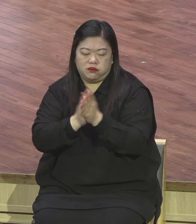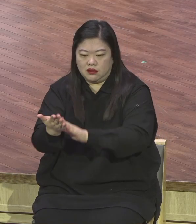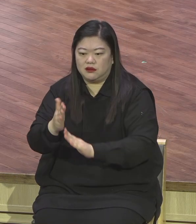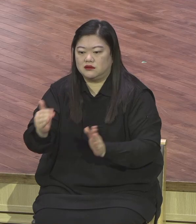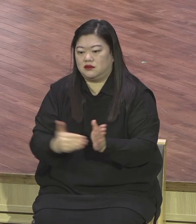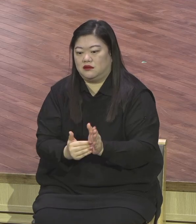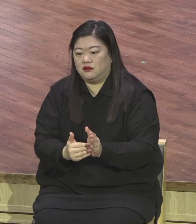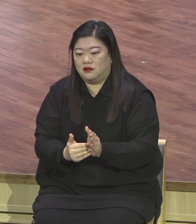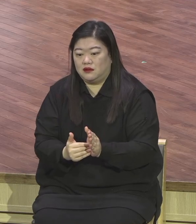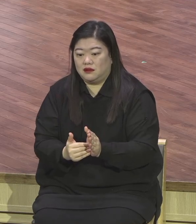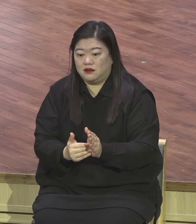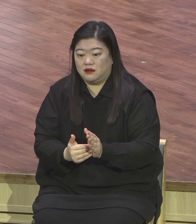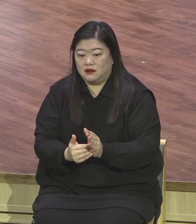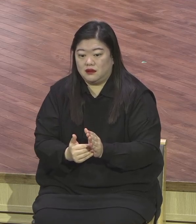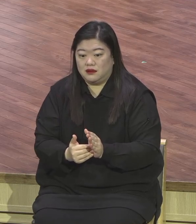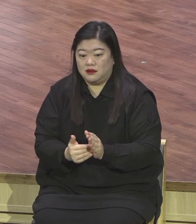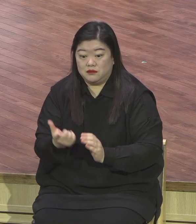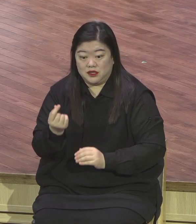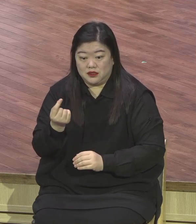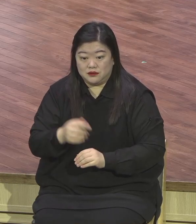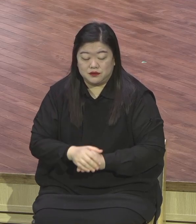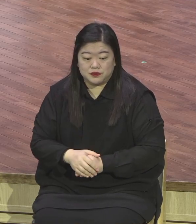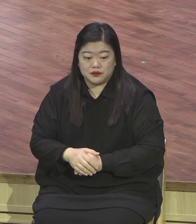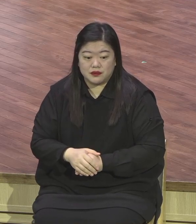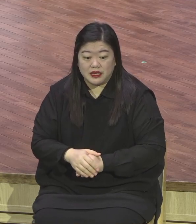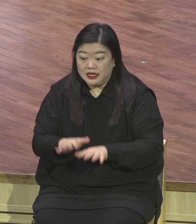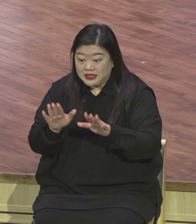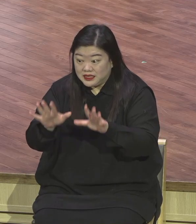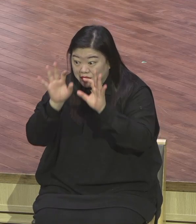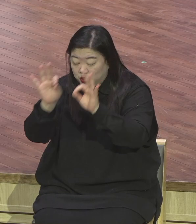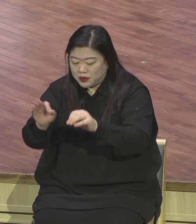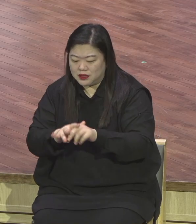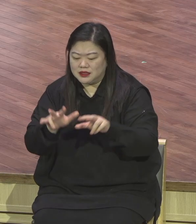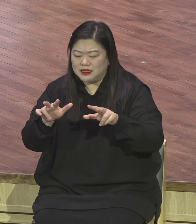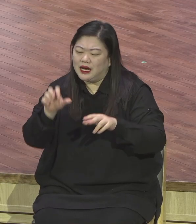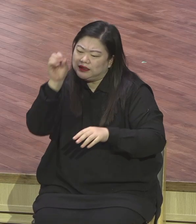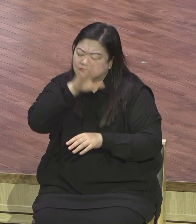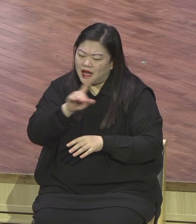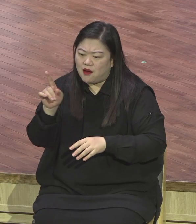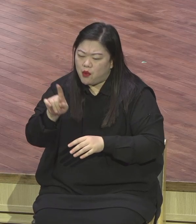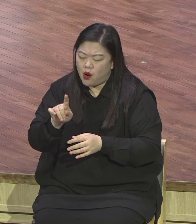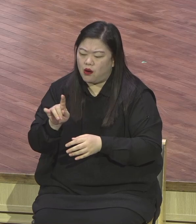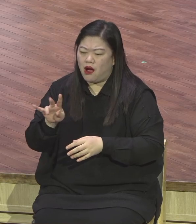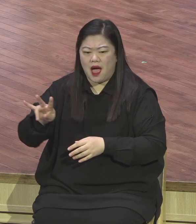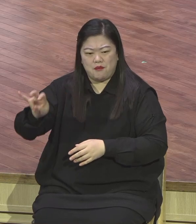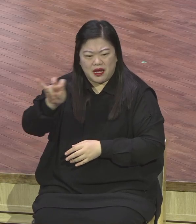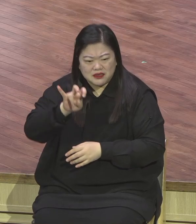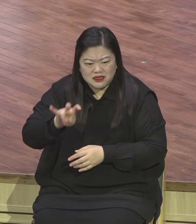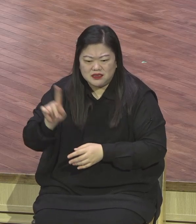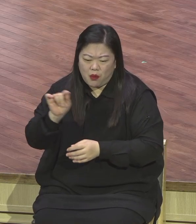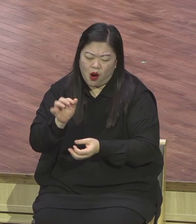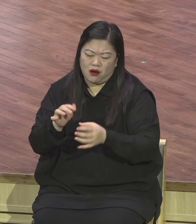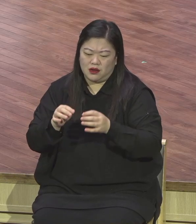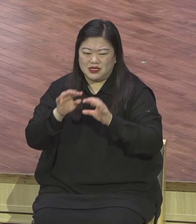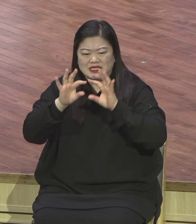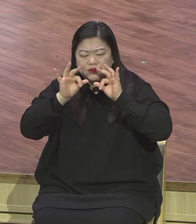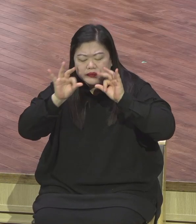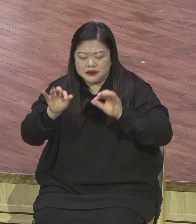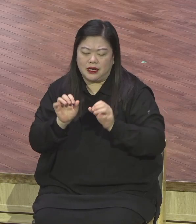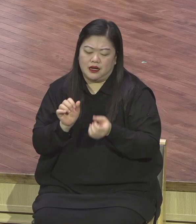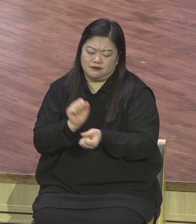우리가 한 번도 경험하지 못한 그야말로 인류 역사상 실제적으로 이렇게 전